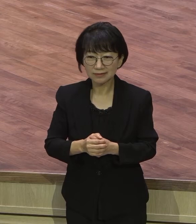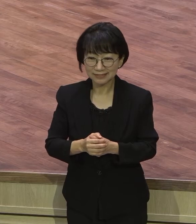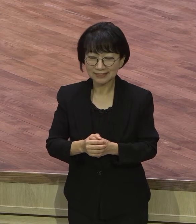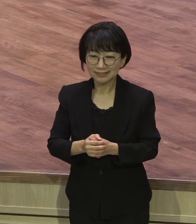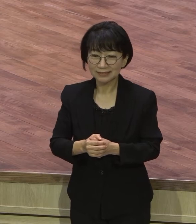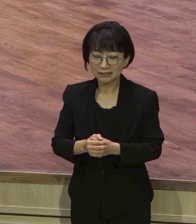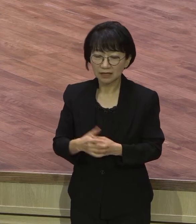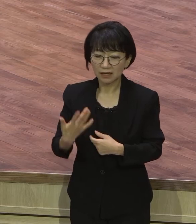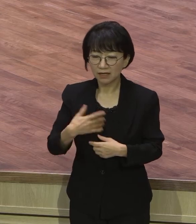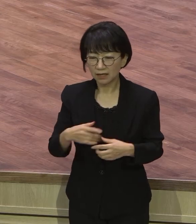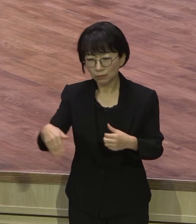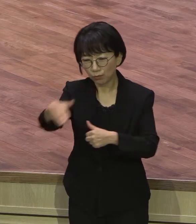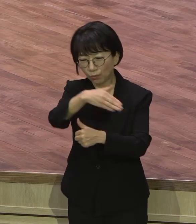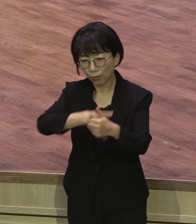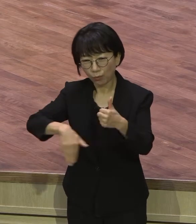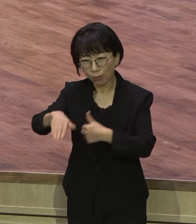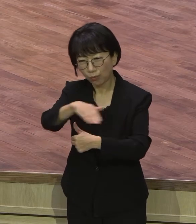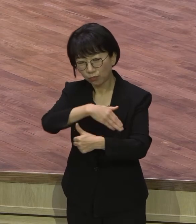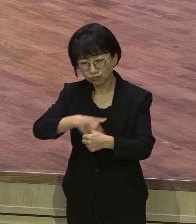살아있다, 못 느낍니다.